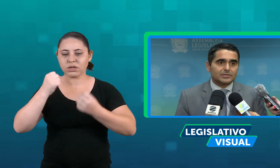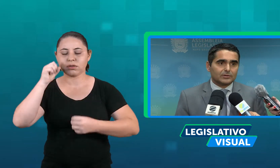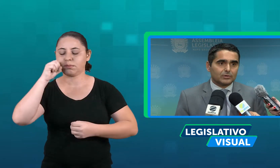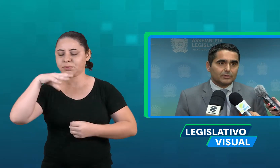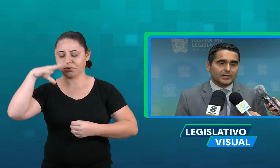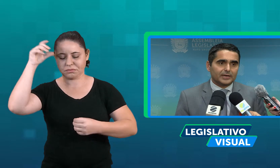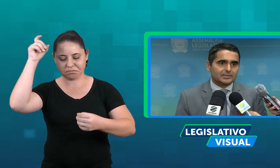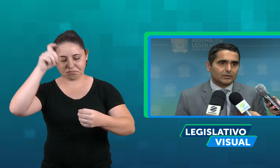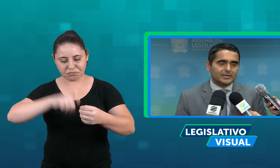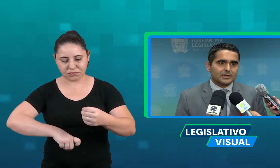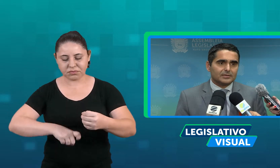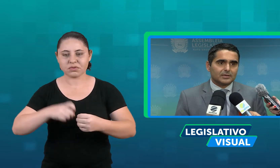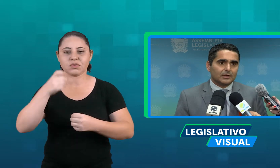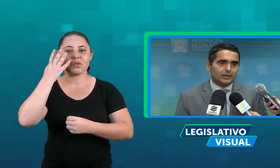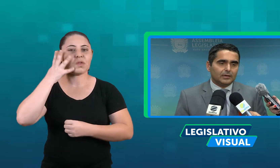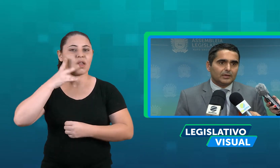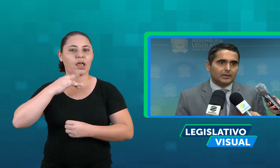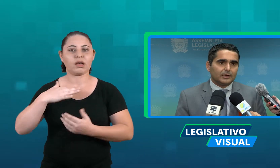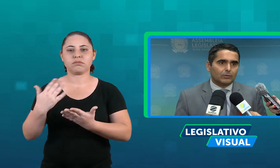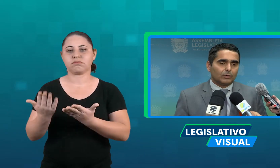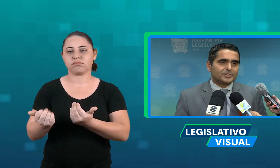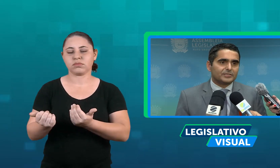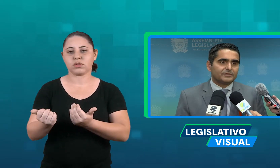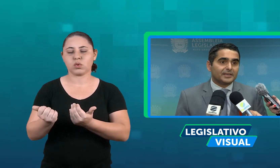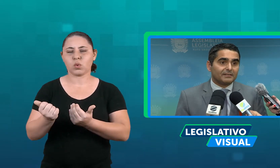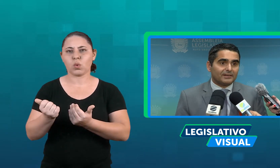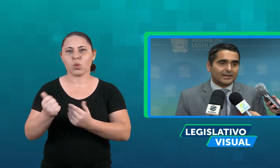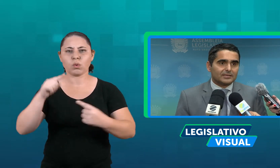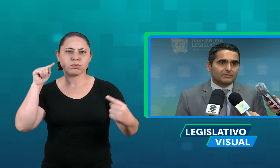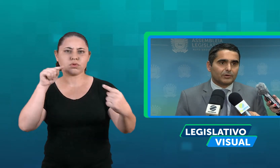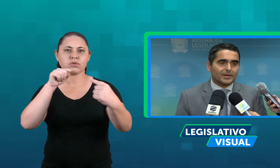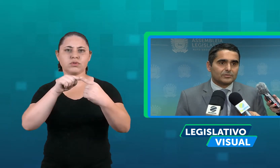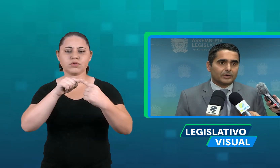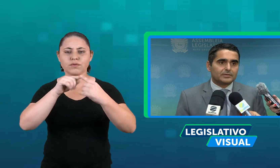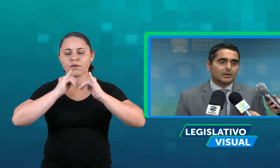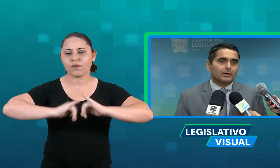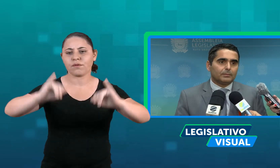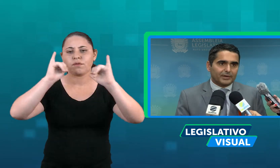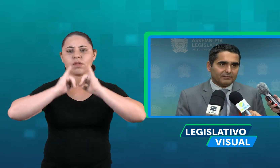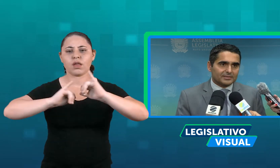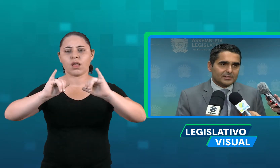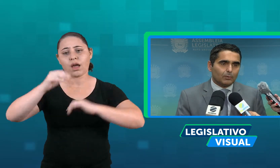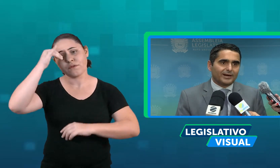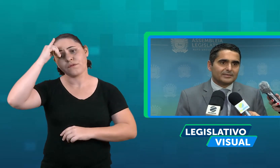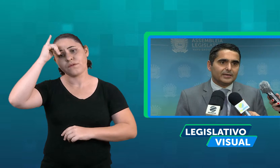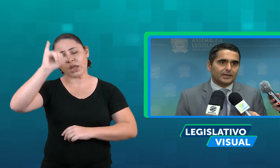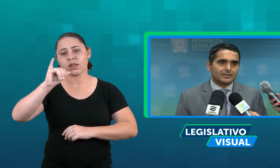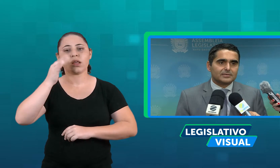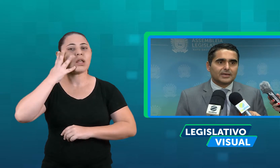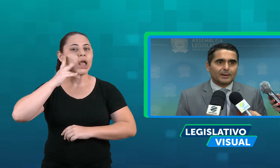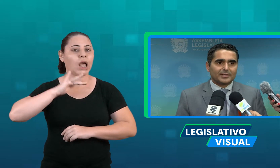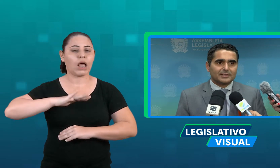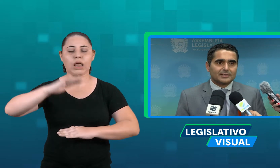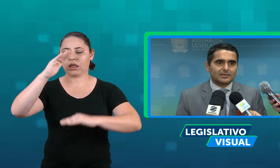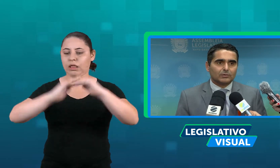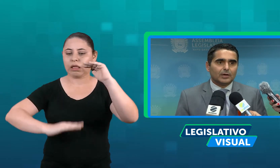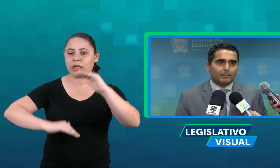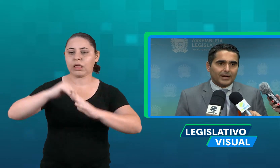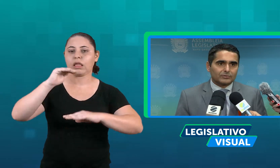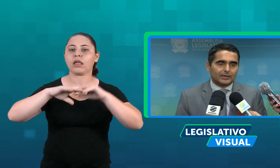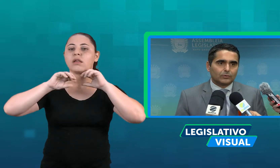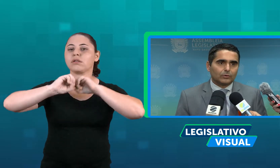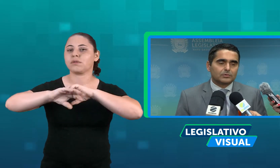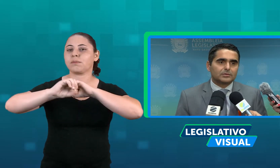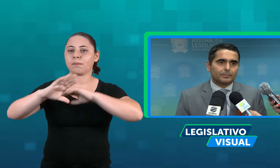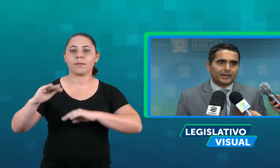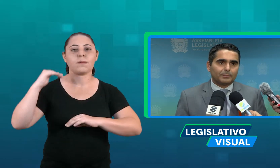exploração sexual de crianças e adolescentes, e com o objetivo de levar essas informações prevenção para as crianças e capacitação